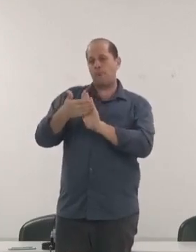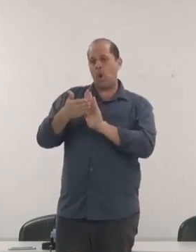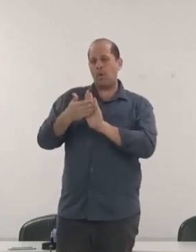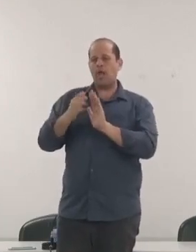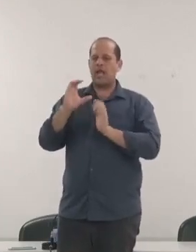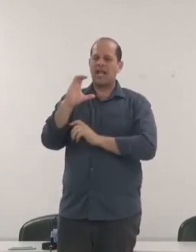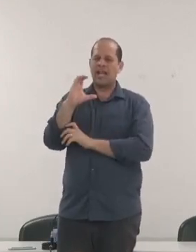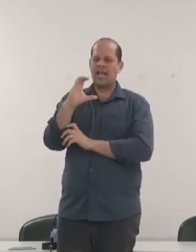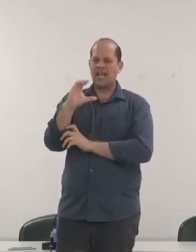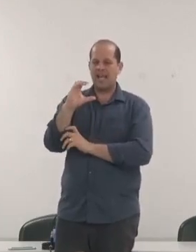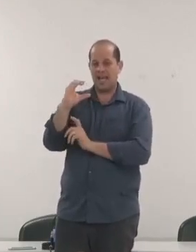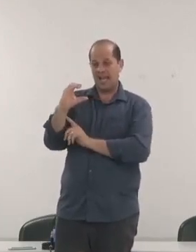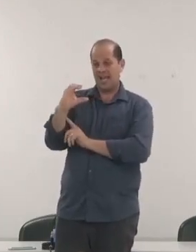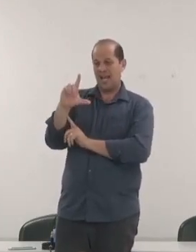propor uma classificação